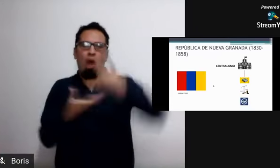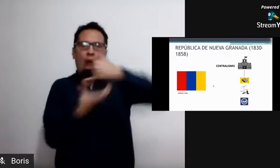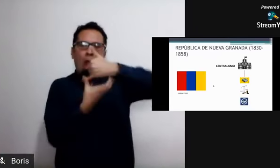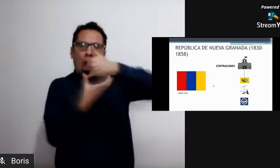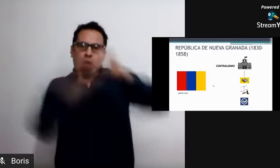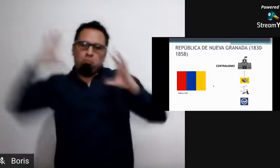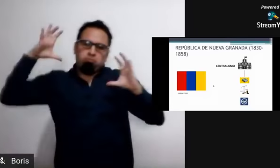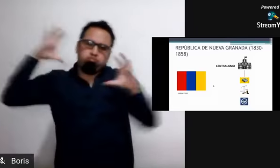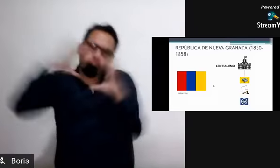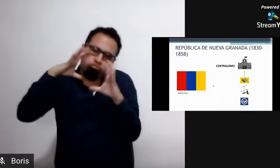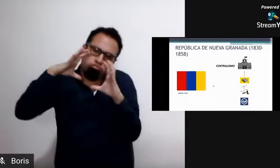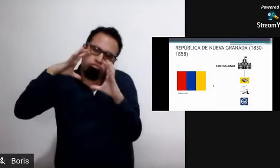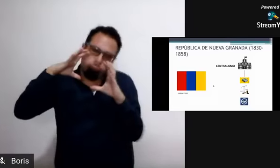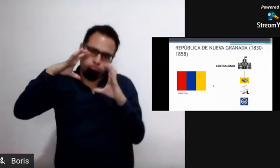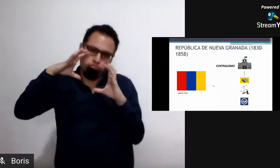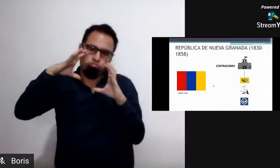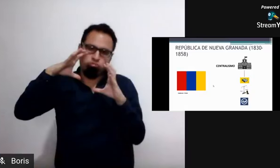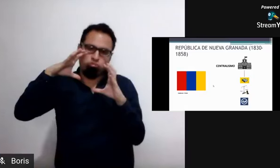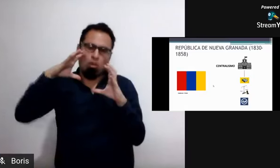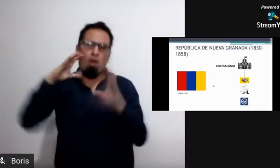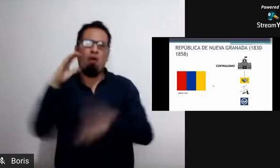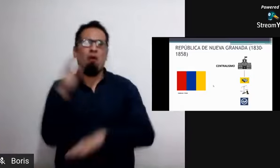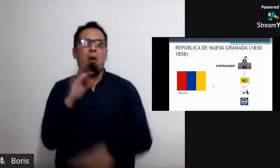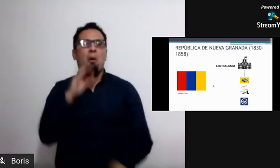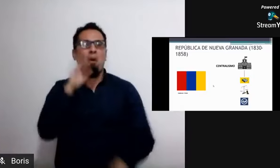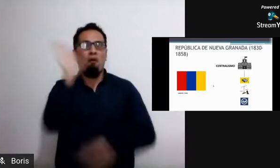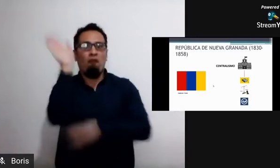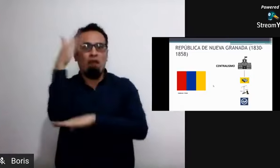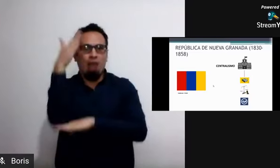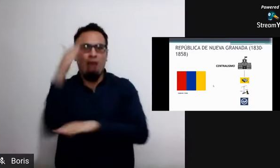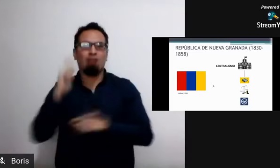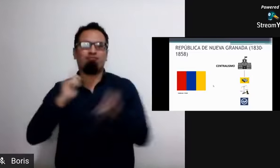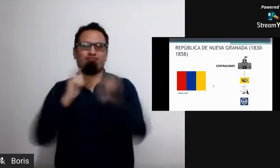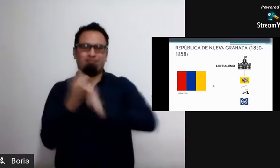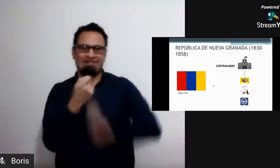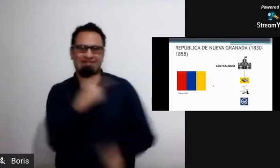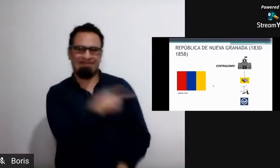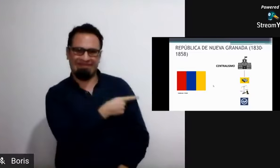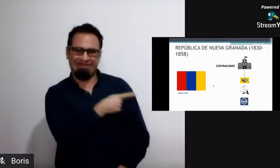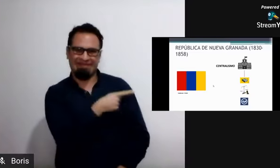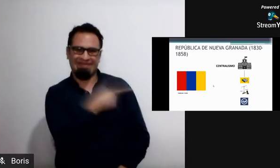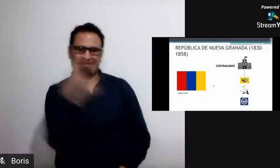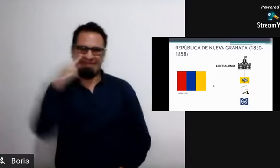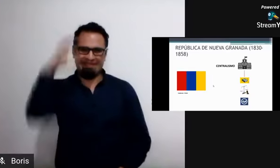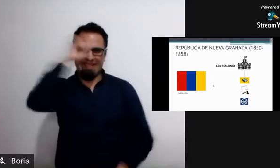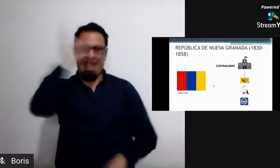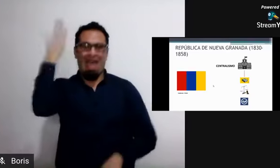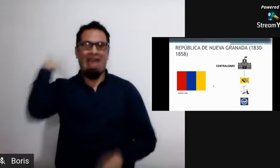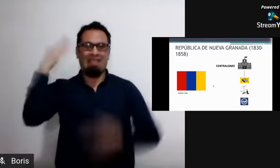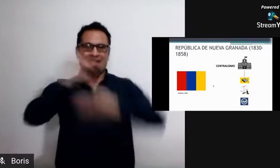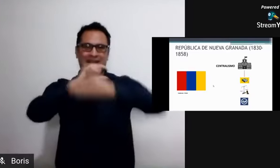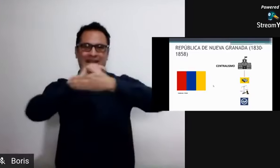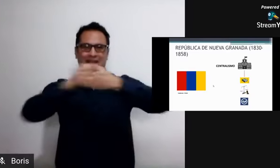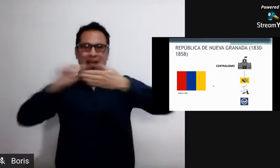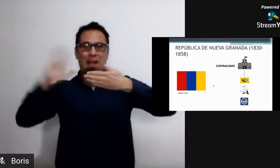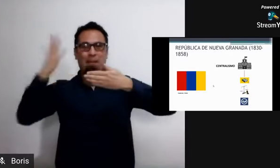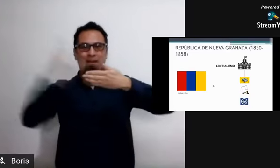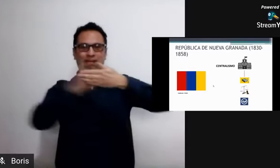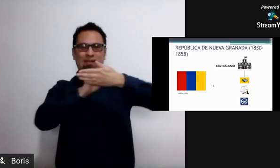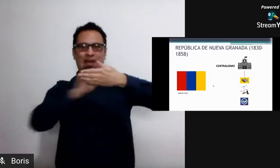anterior. El gobierno siguió siendo centralista. La bandera era